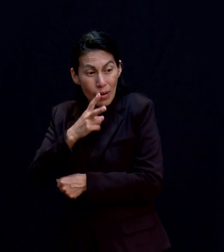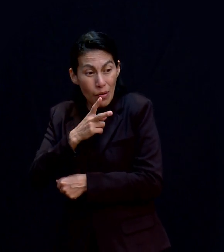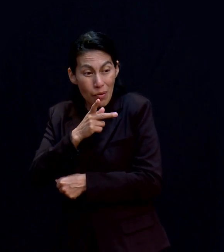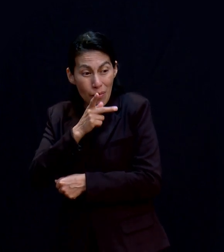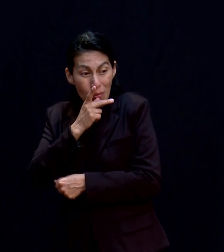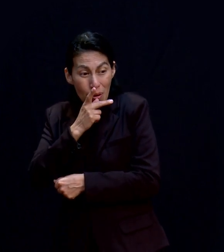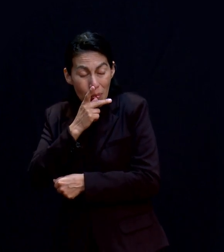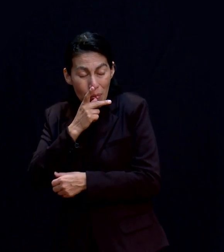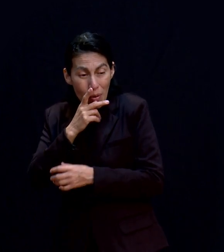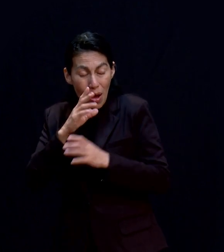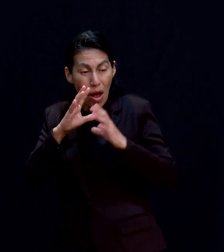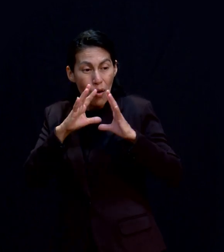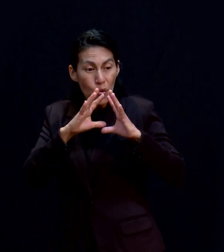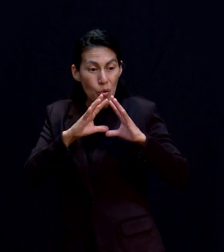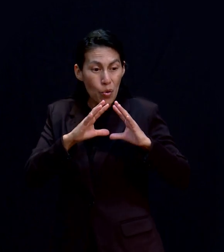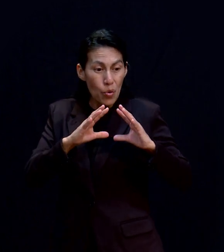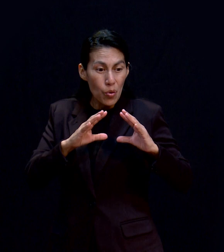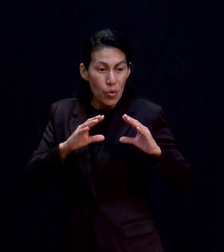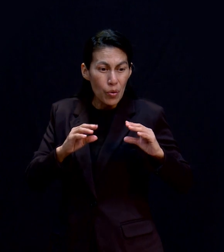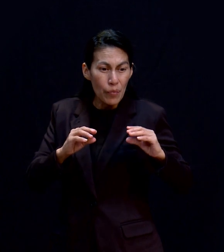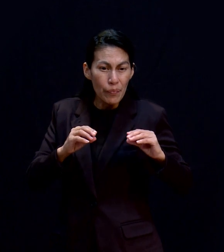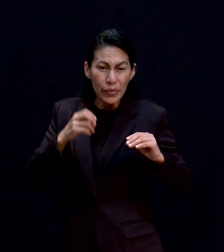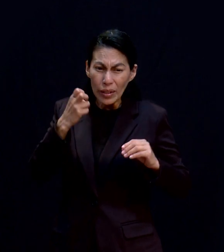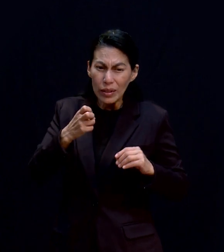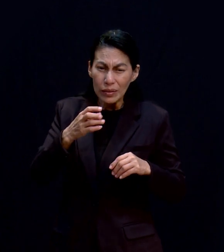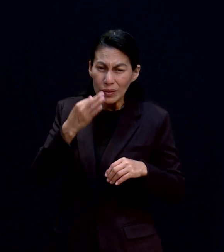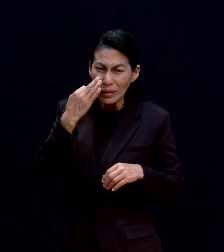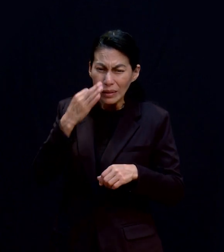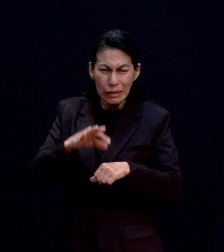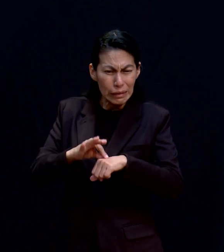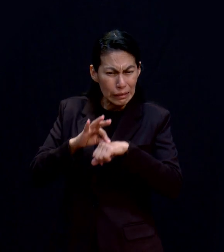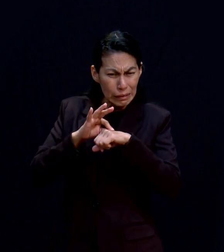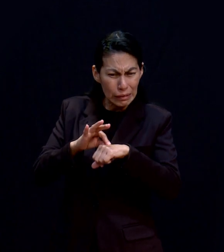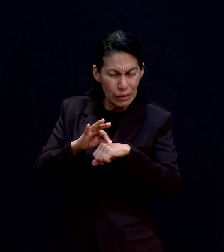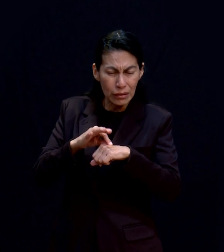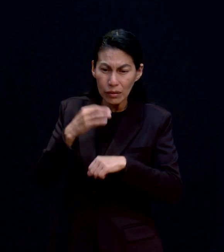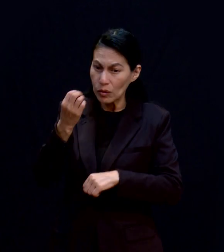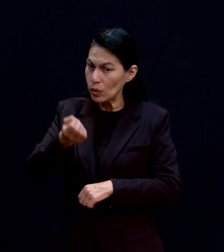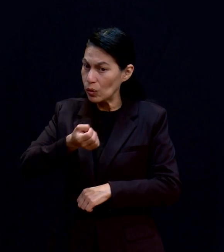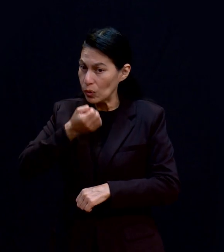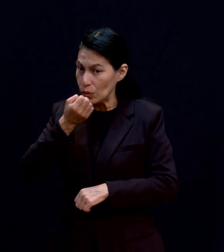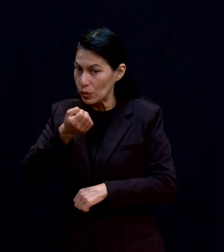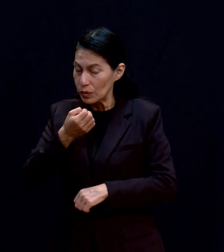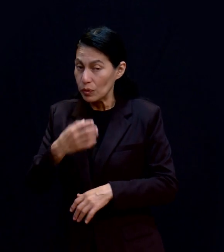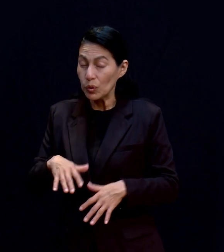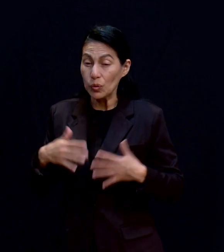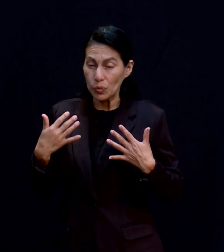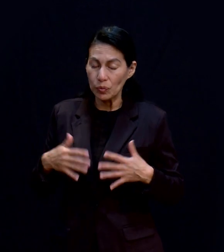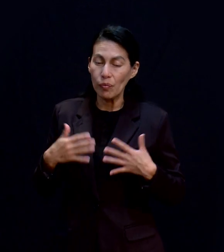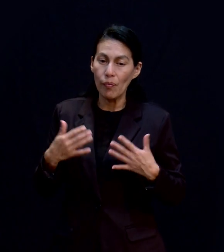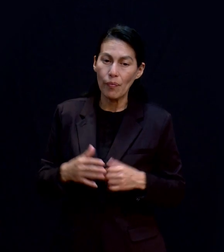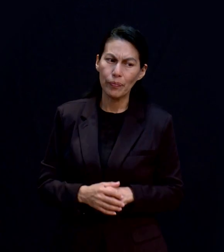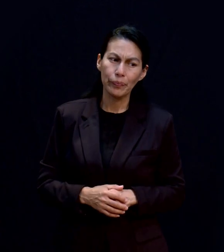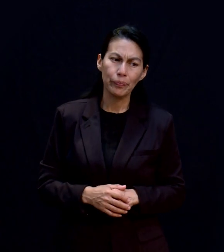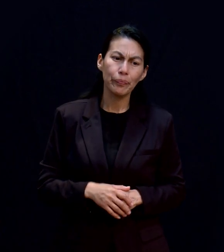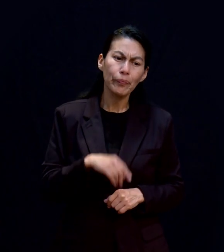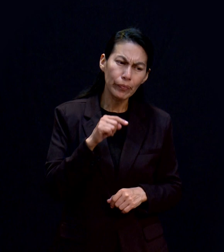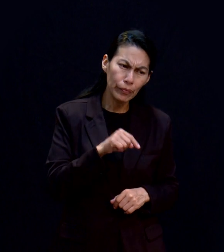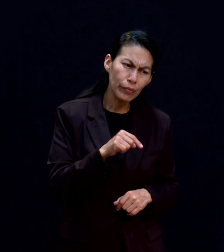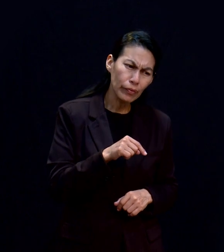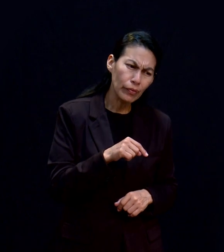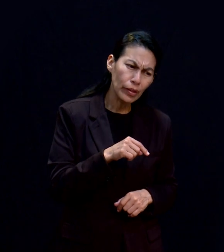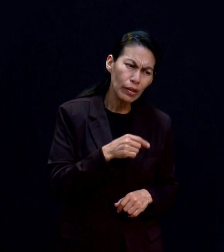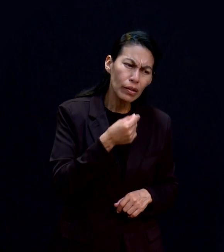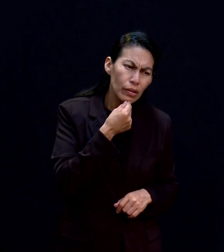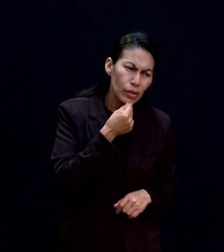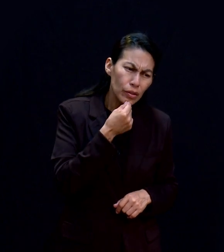un pequeñito y vivir este tipo de experiencias pero sobre todo la oración aquí hemos entrevistado